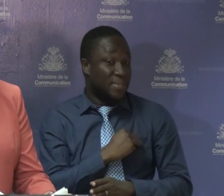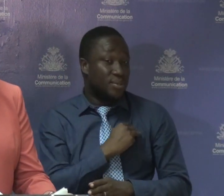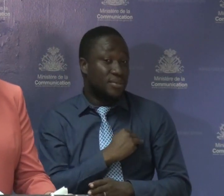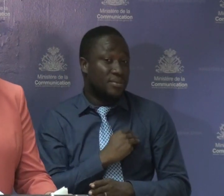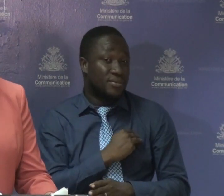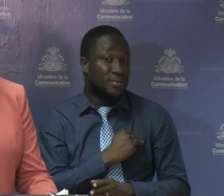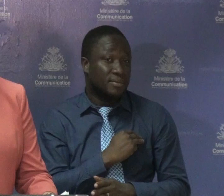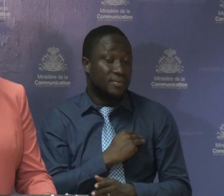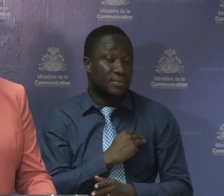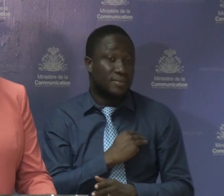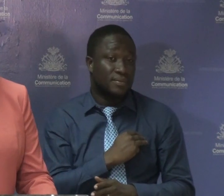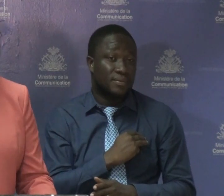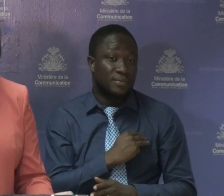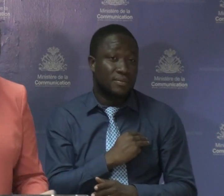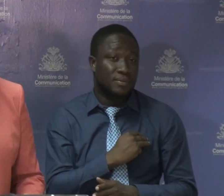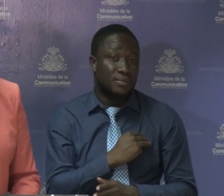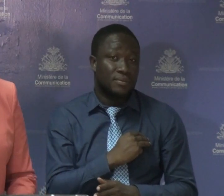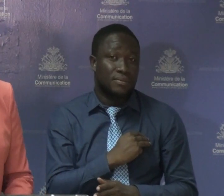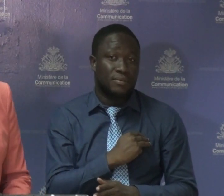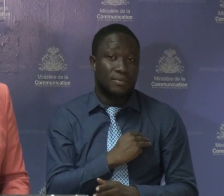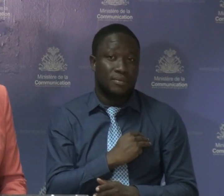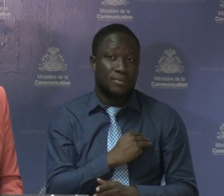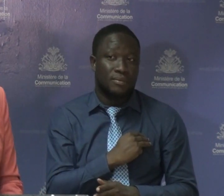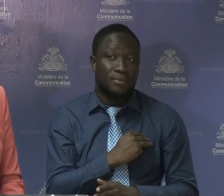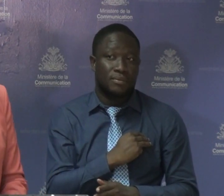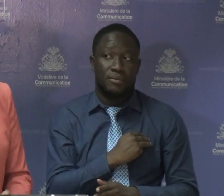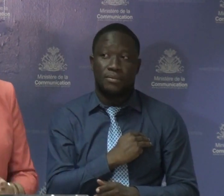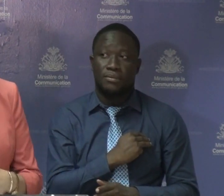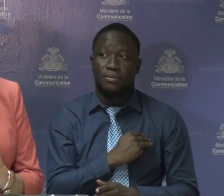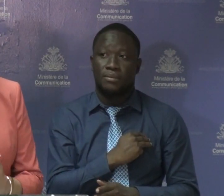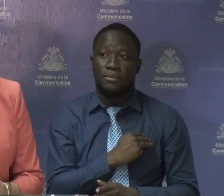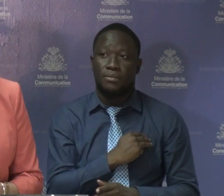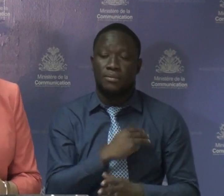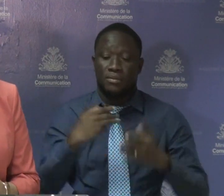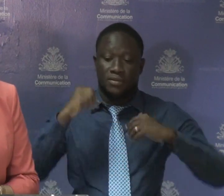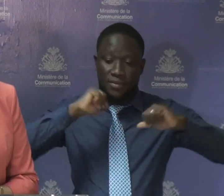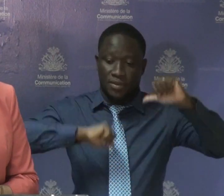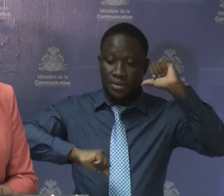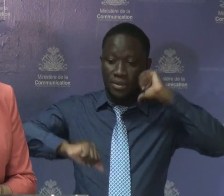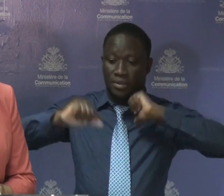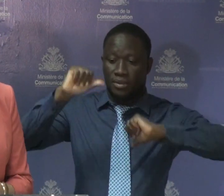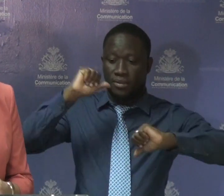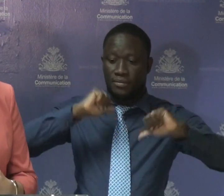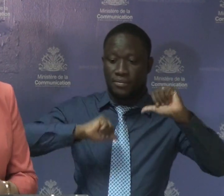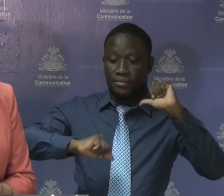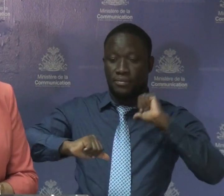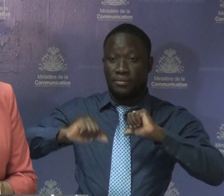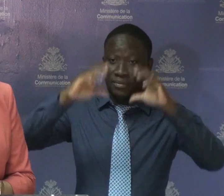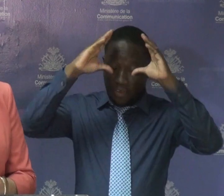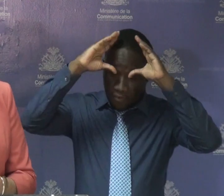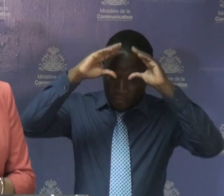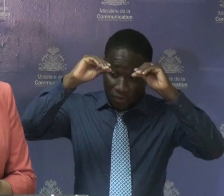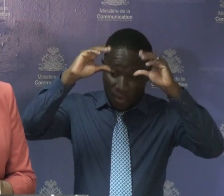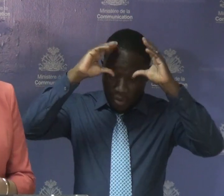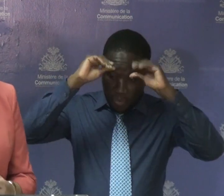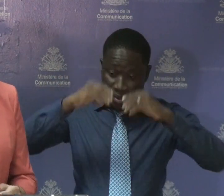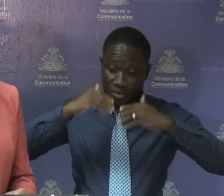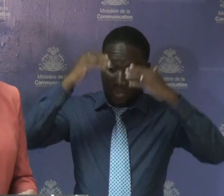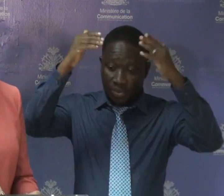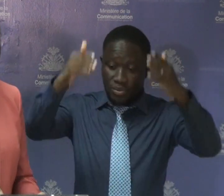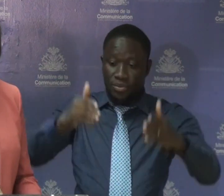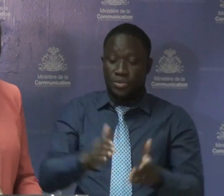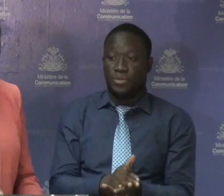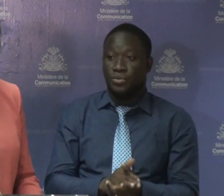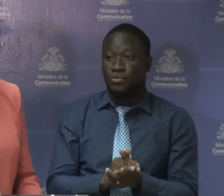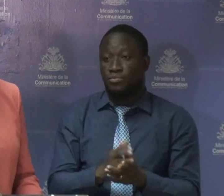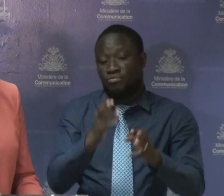et au niveau de l'aide de cadrage, mais en tout, action ministère touriste habituellement, c'est toujours formation, promotion,